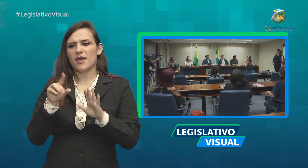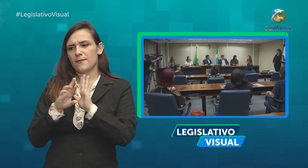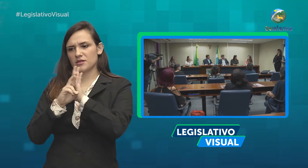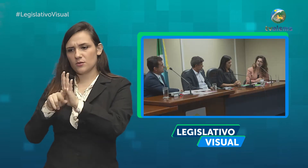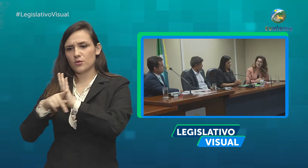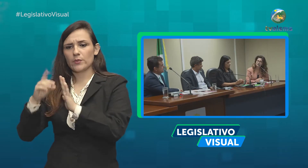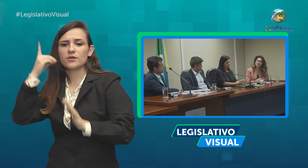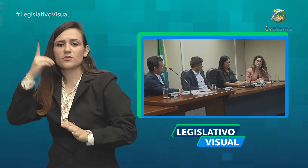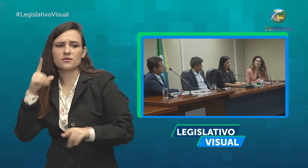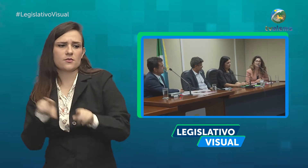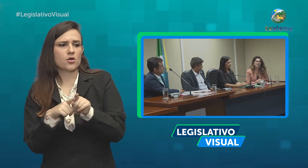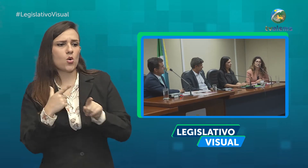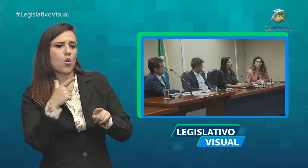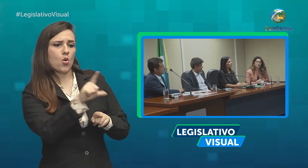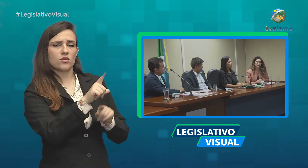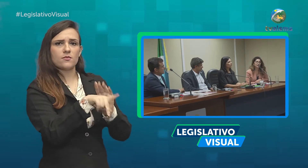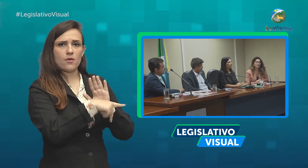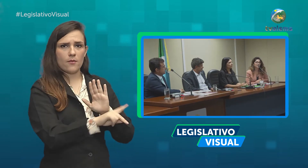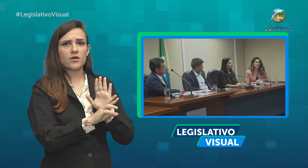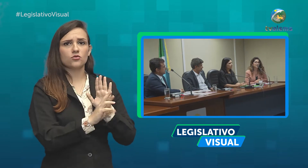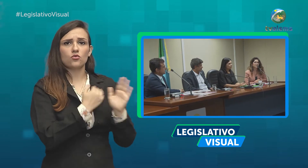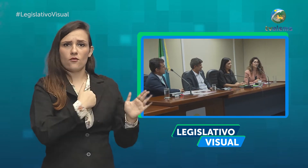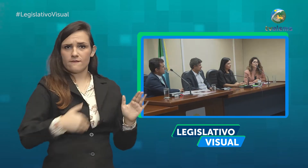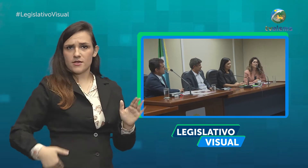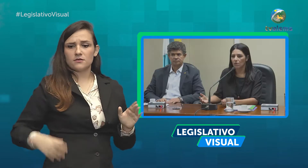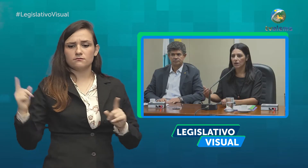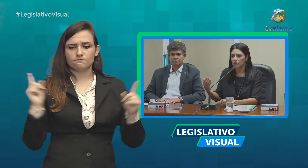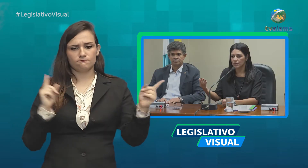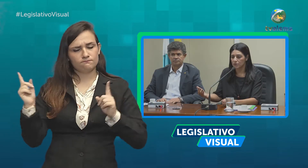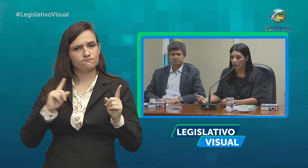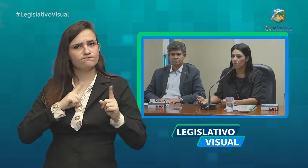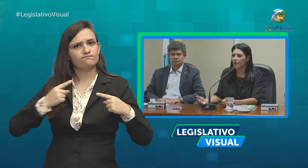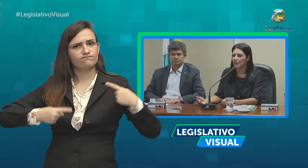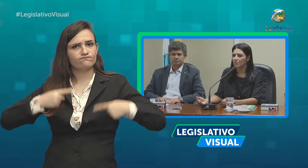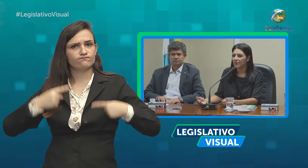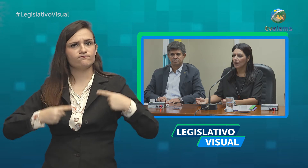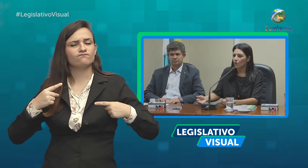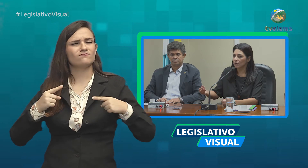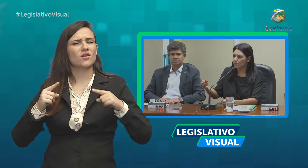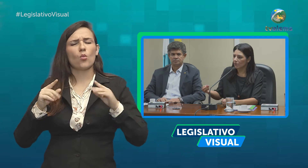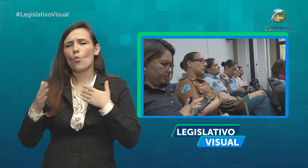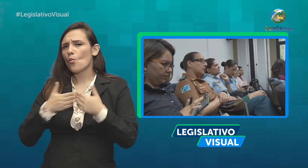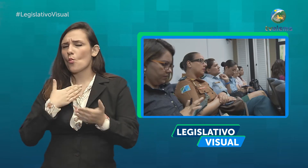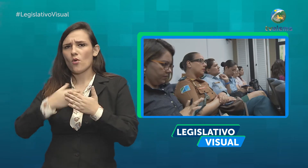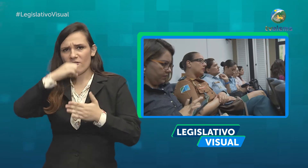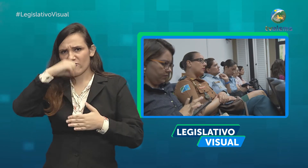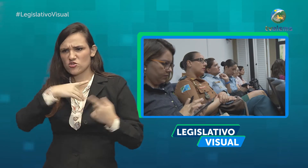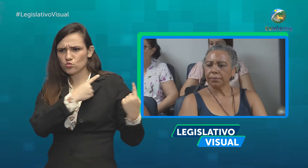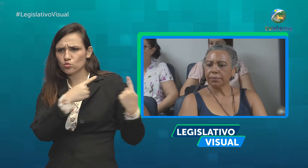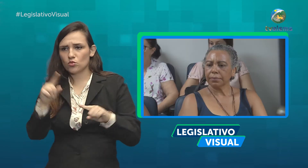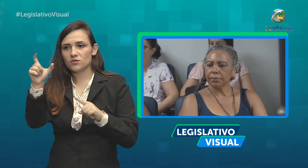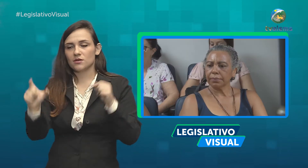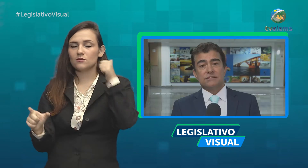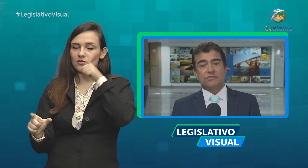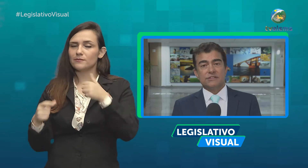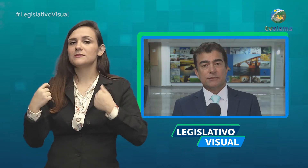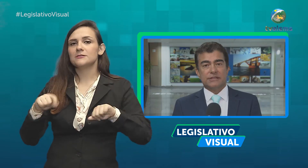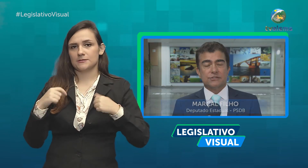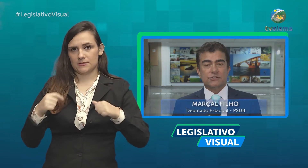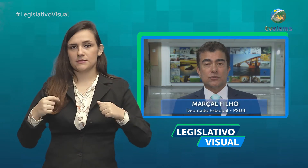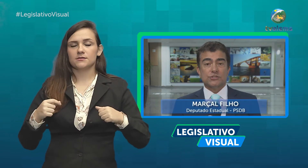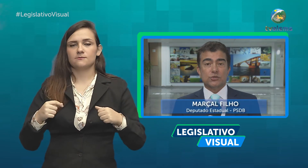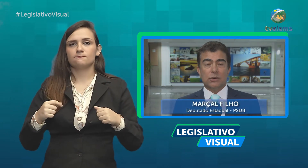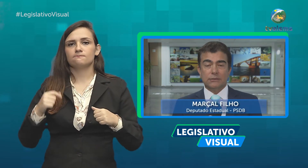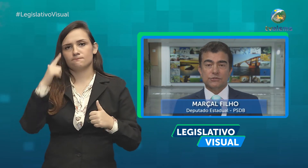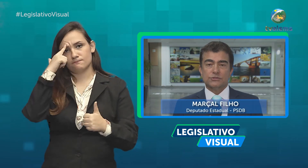e outras instâncias do poder público compuseram a mesa de debates, que focou no combate a todas as formas de violência contra a mulher.